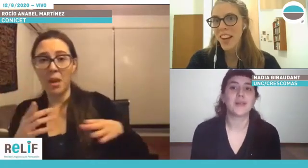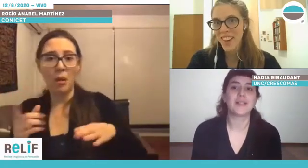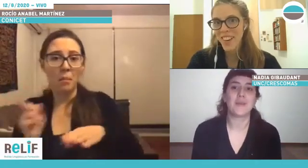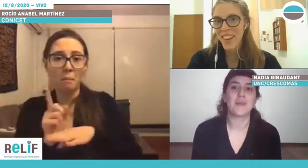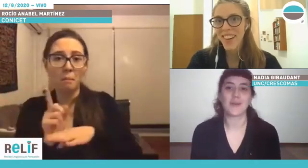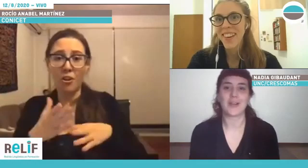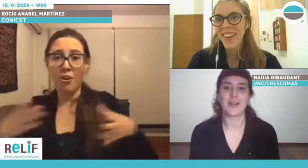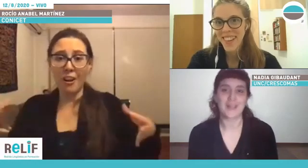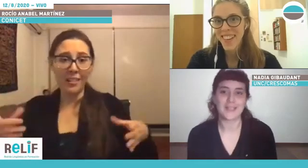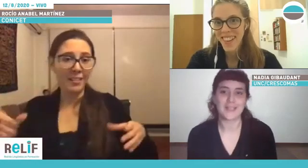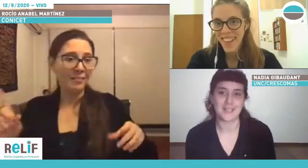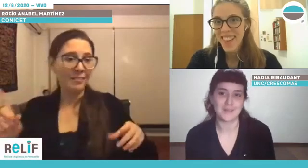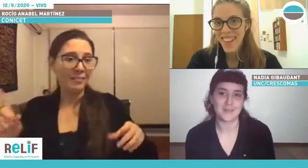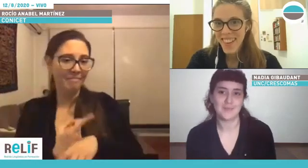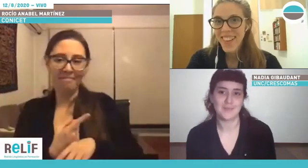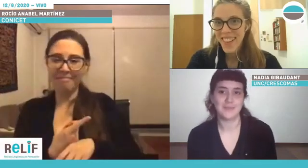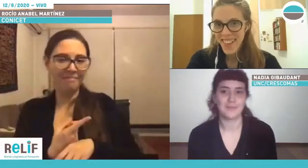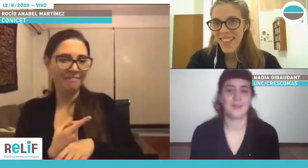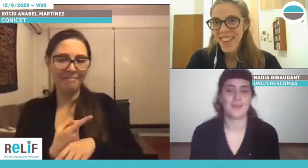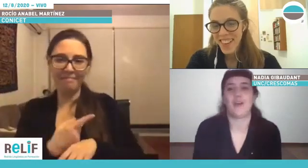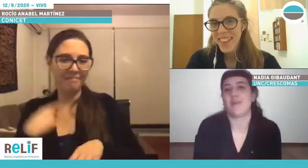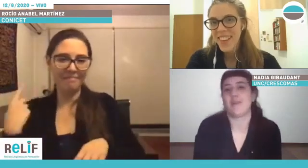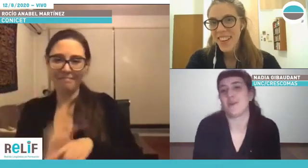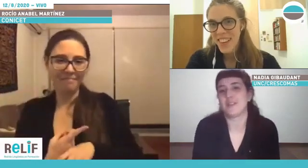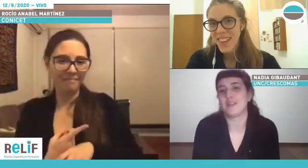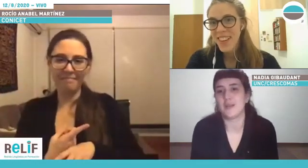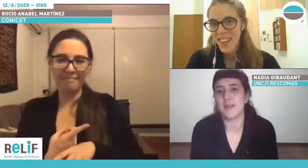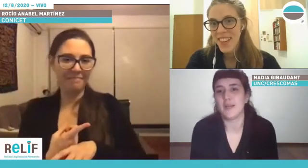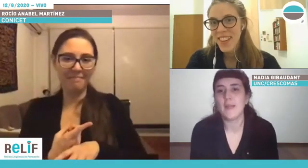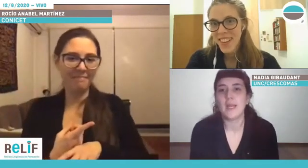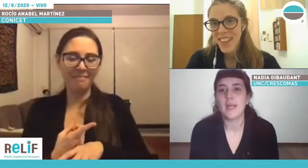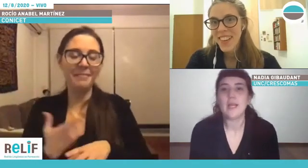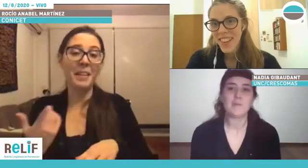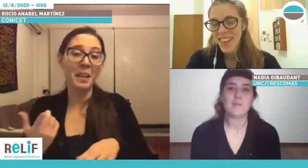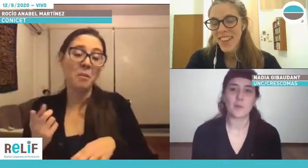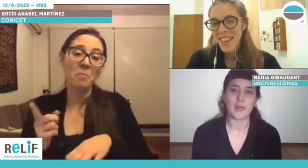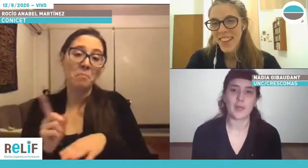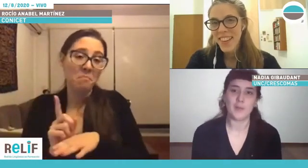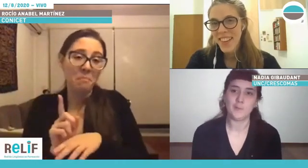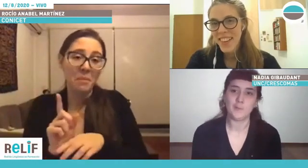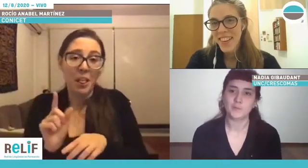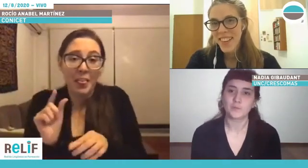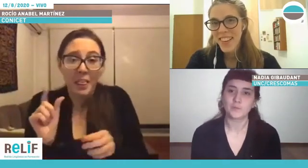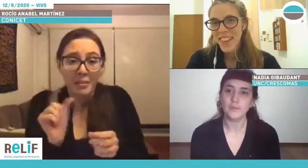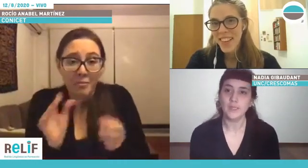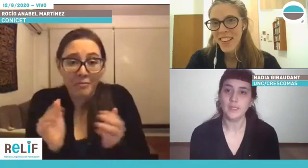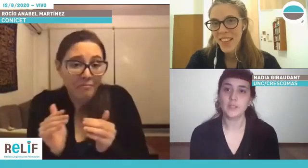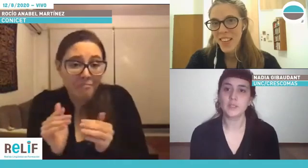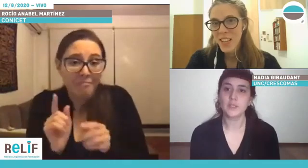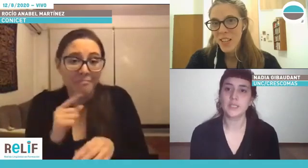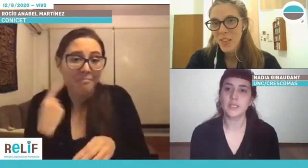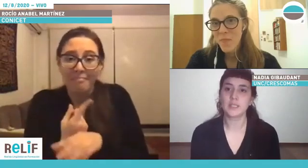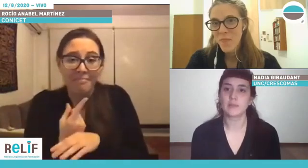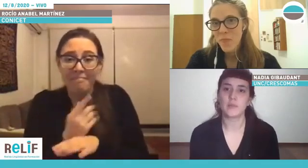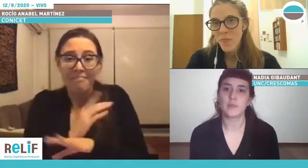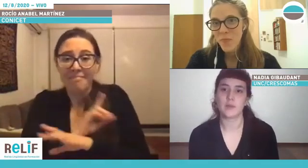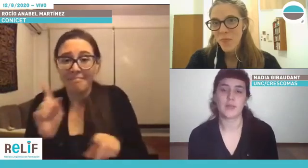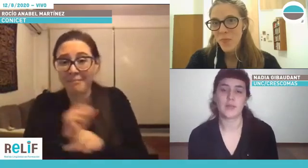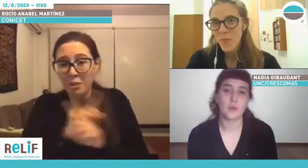no puedo hacer perro así. No, es imposible. No puedo.